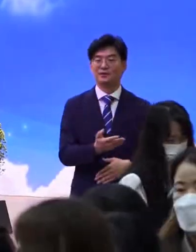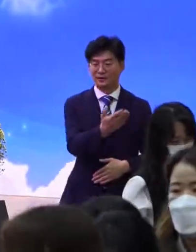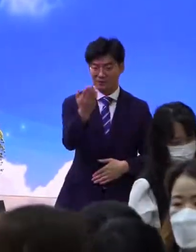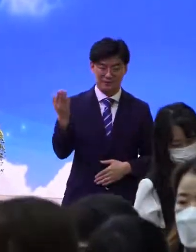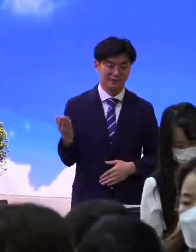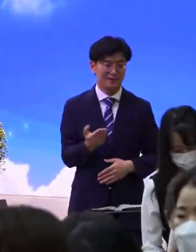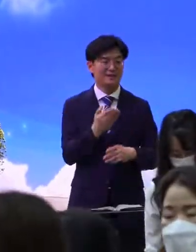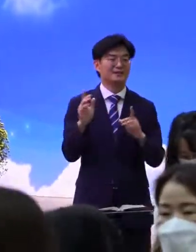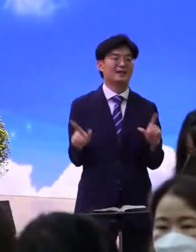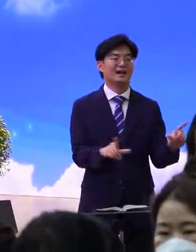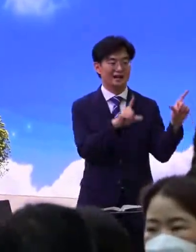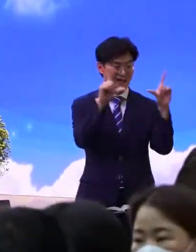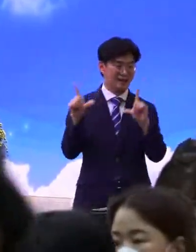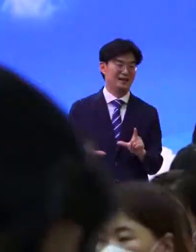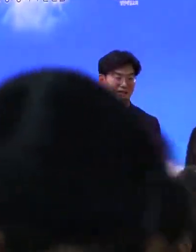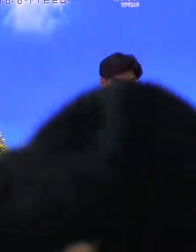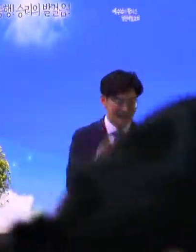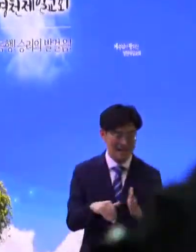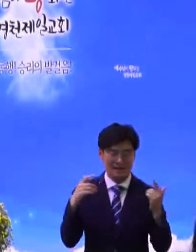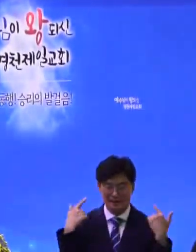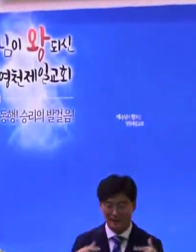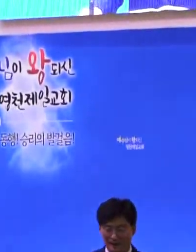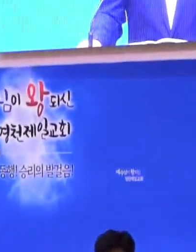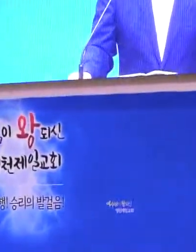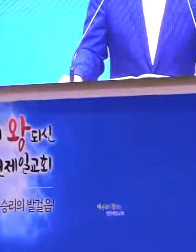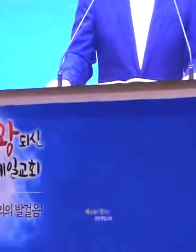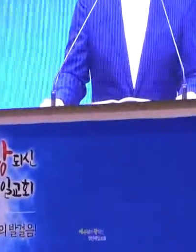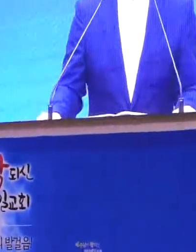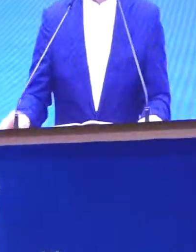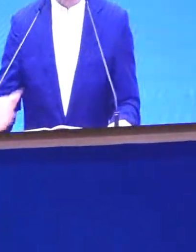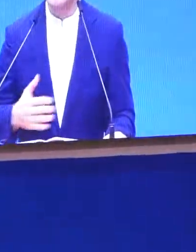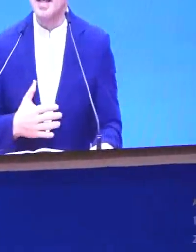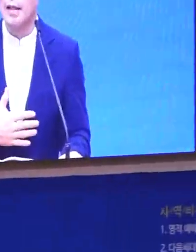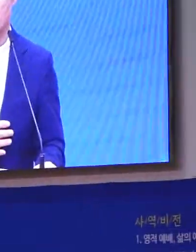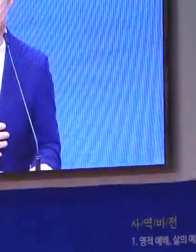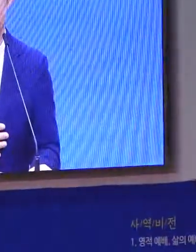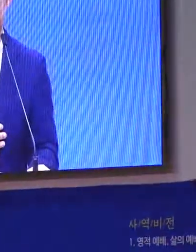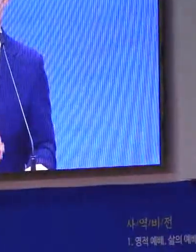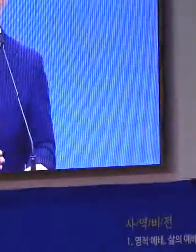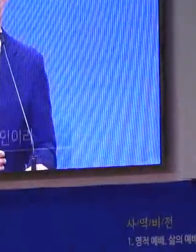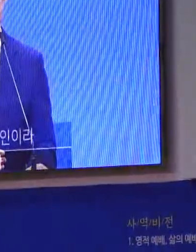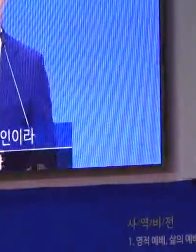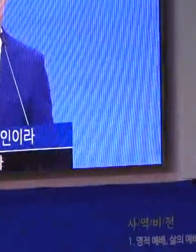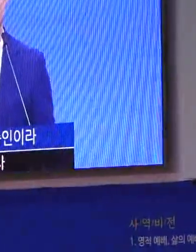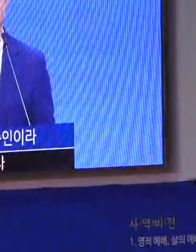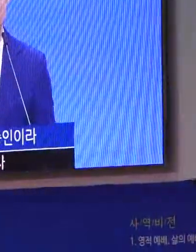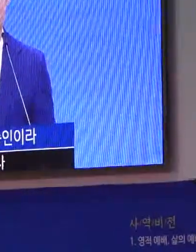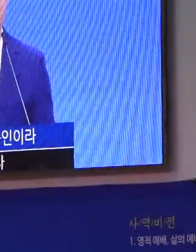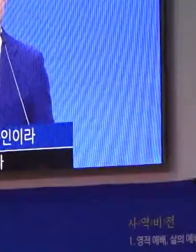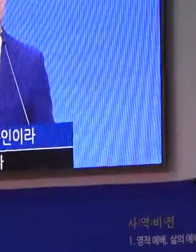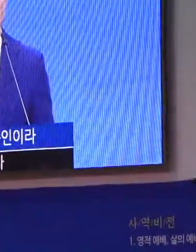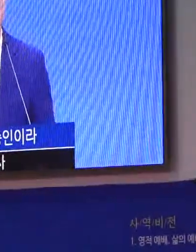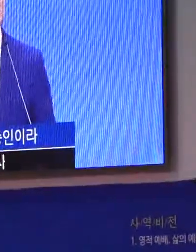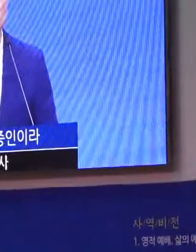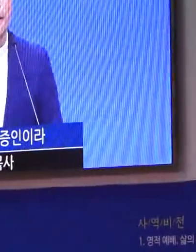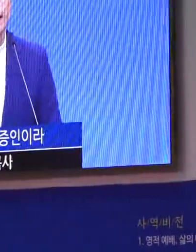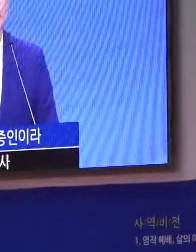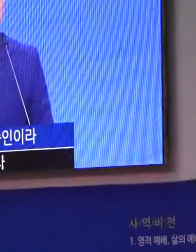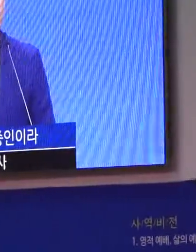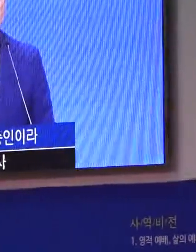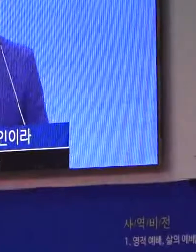노래하며 예배자로 살아갈 수 있기를 바랍니다. 여러분, 삶에서 예배자라는 의식을 갖고 사는 것과 그렇지 않은 것은